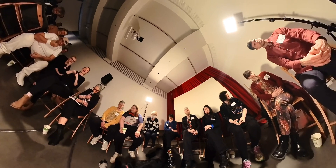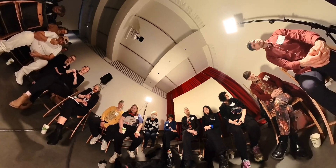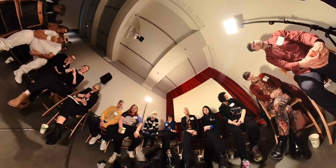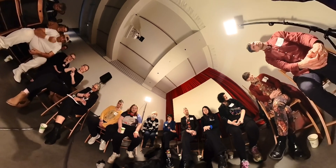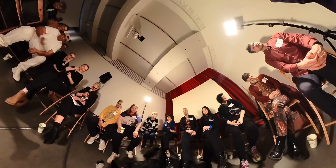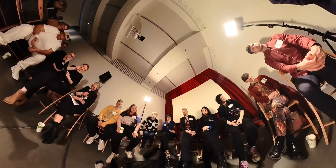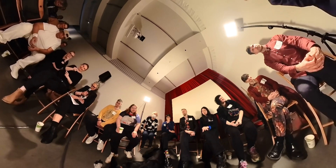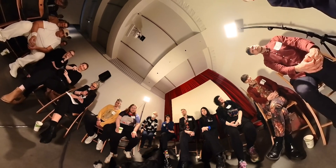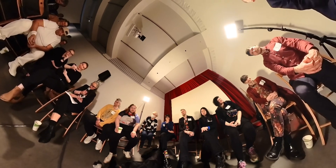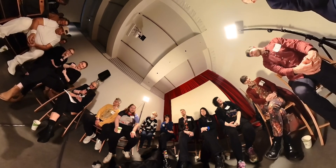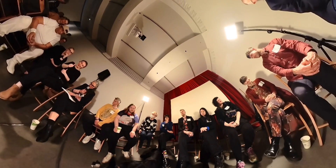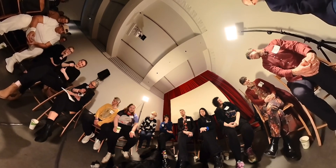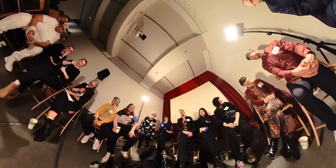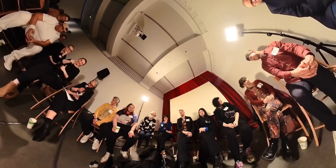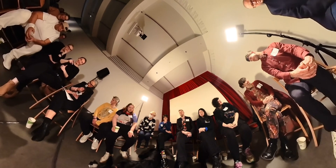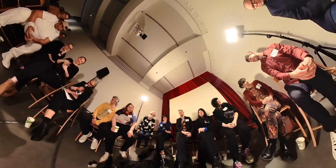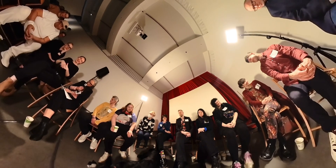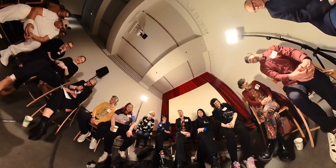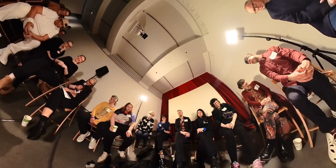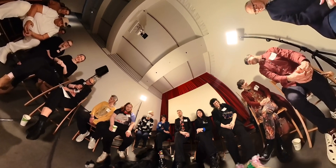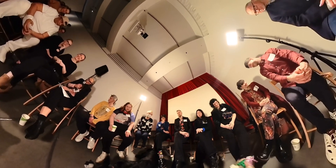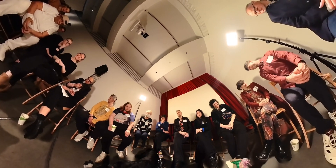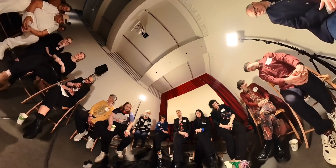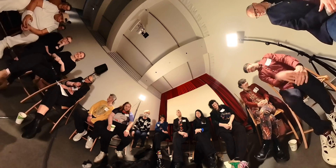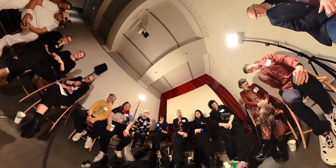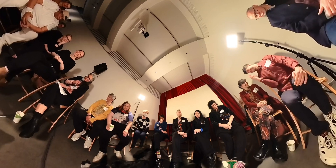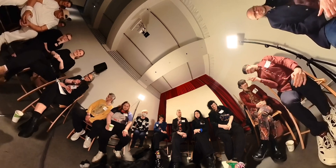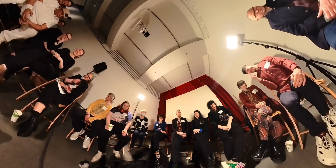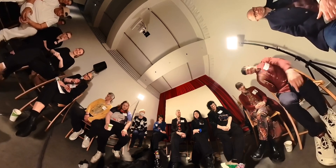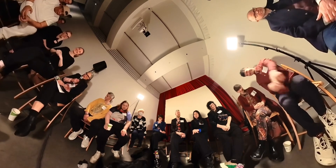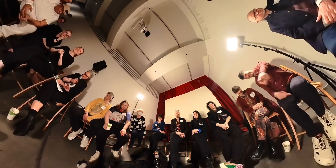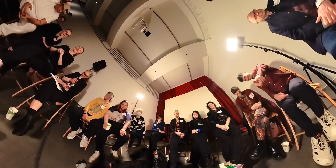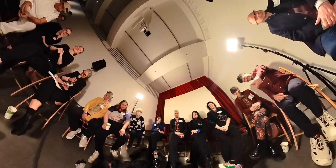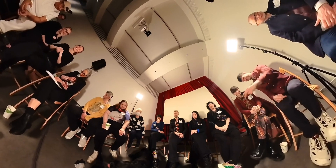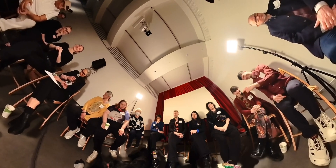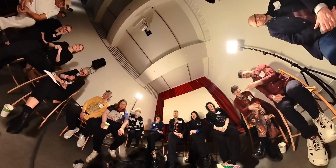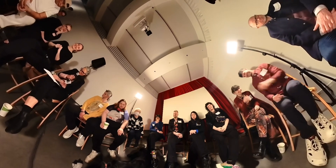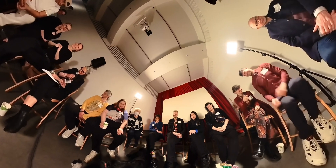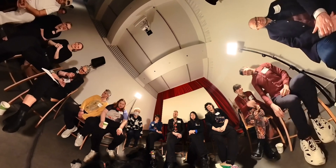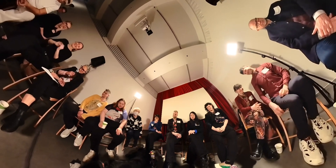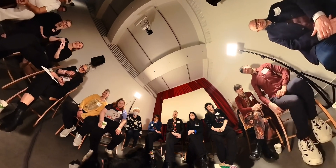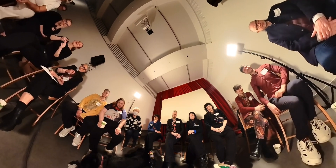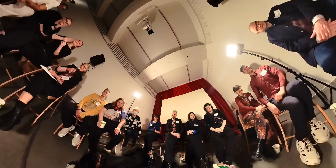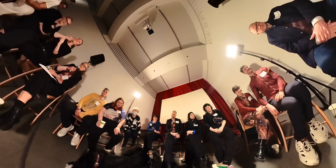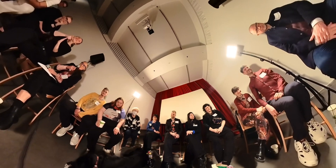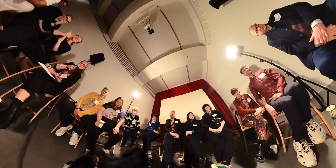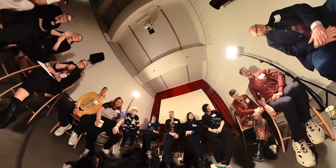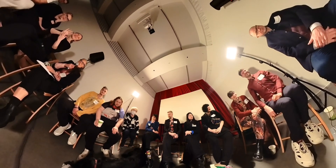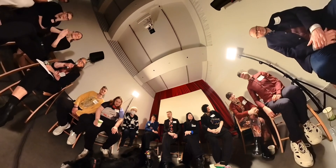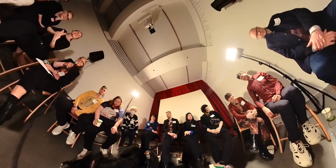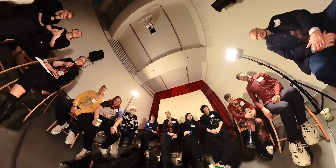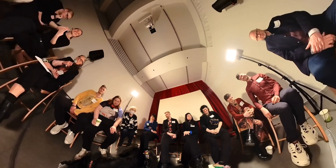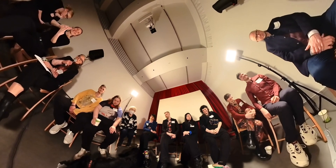Alžbětou a právě navázala už, jak tady bylo řečeno, na film Setkání. Ale já jsem